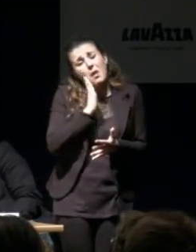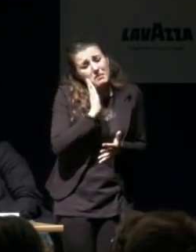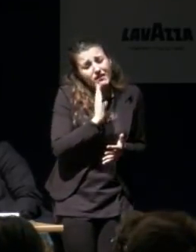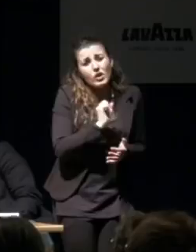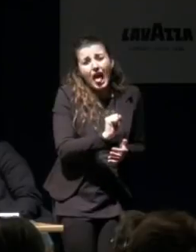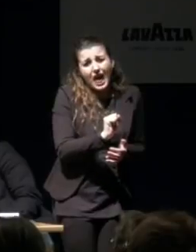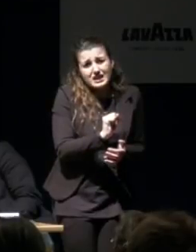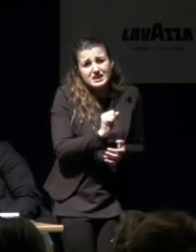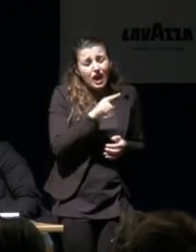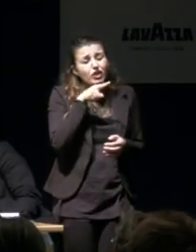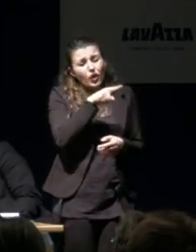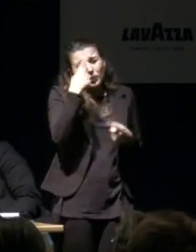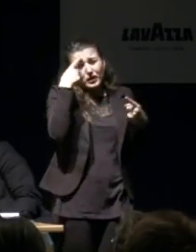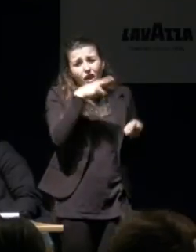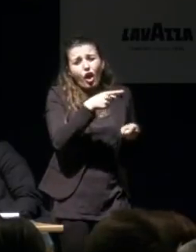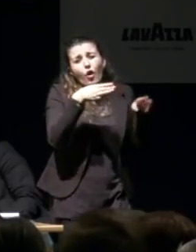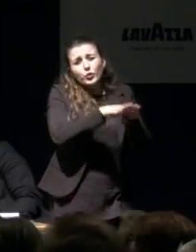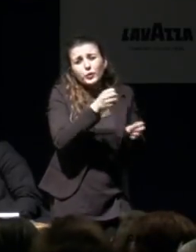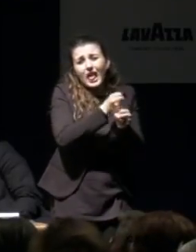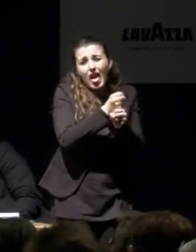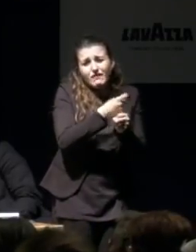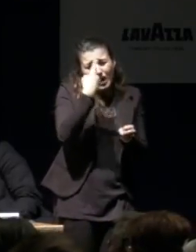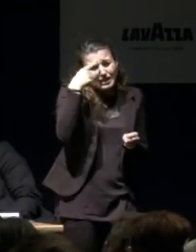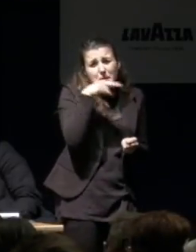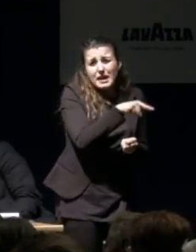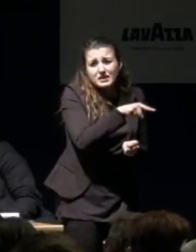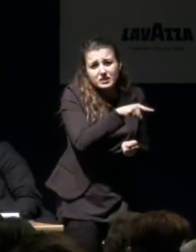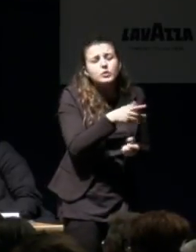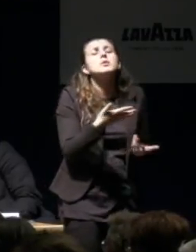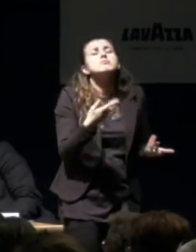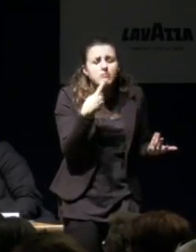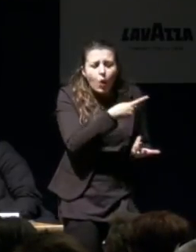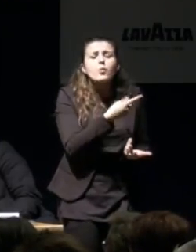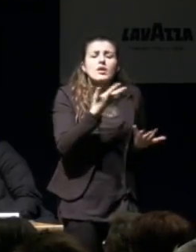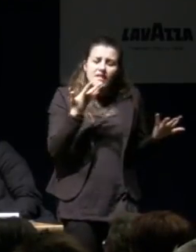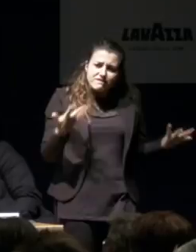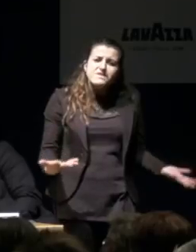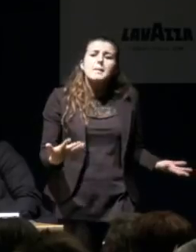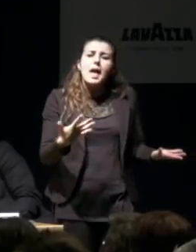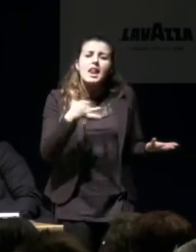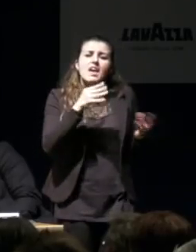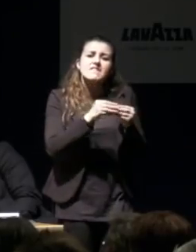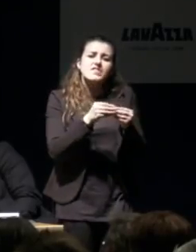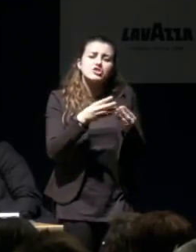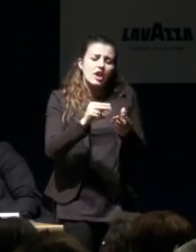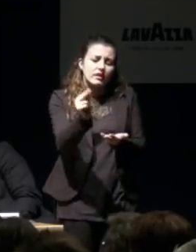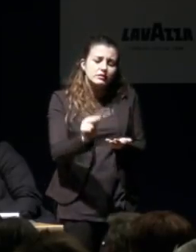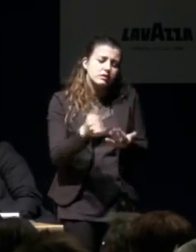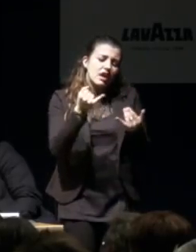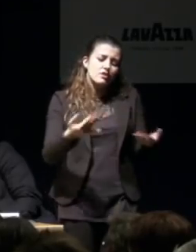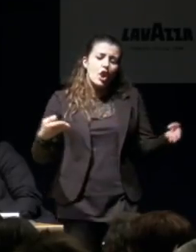alessandro più di te i lavori chiudi te la discussione e lui no tirava le fila in